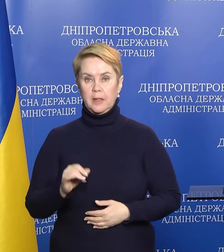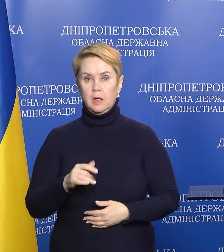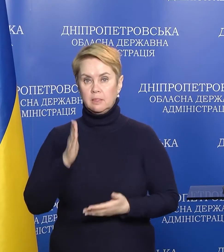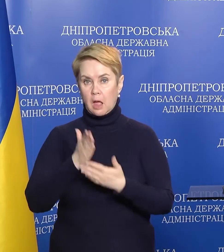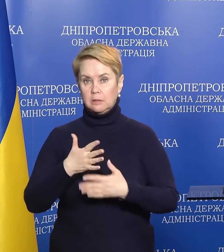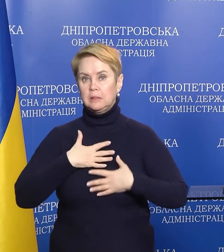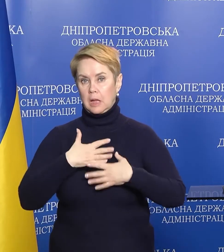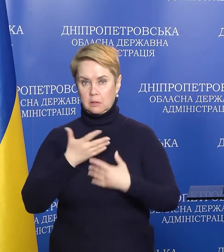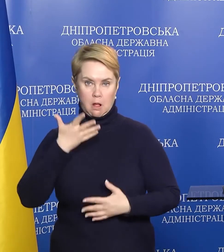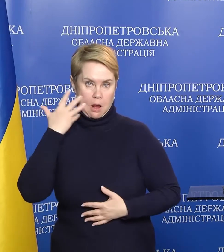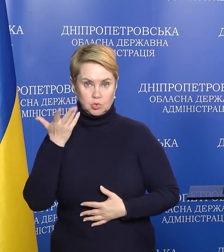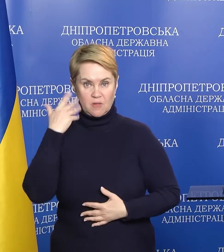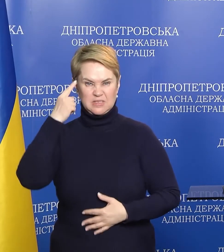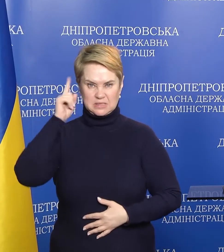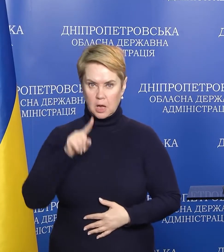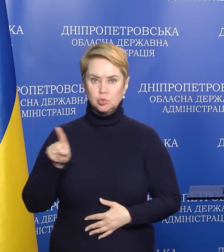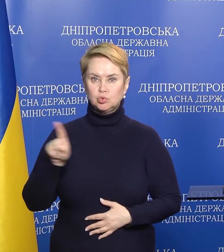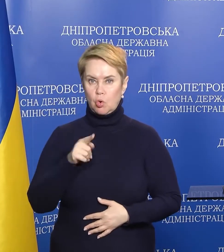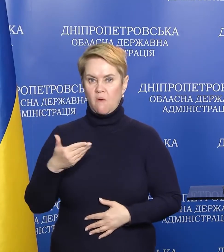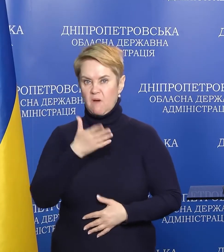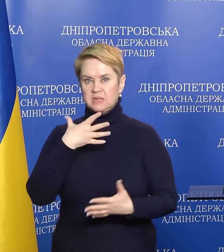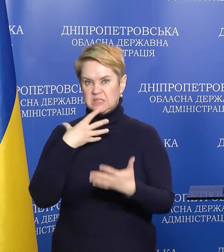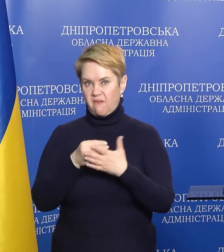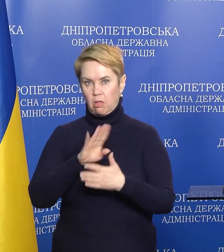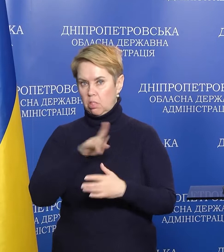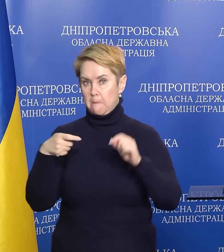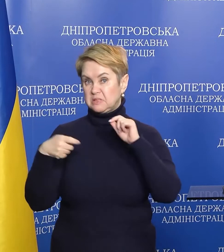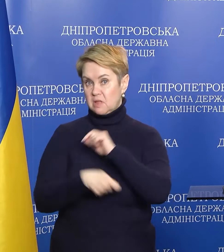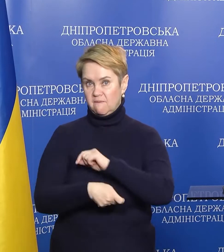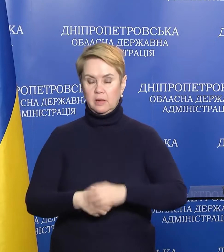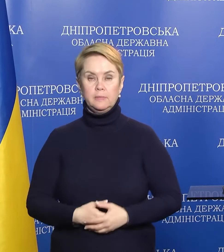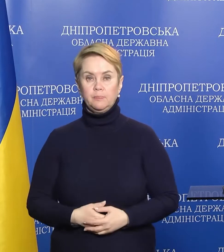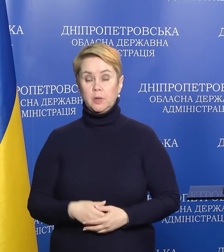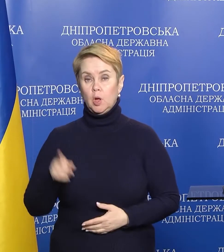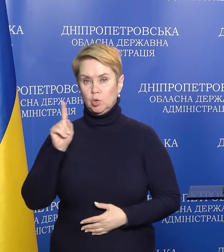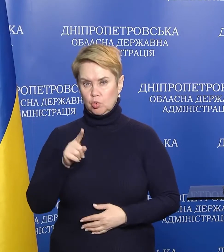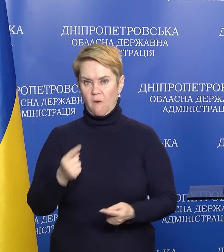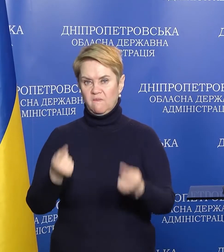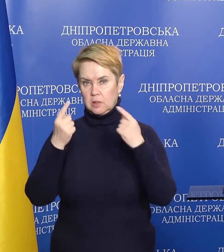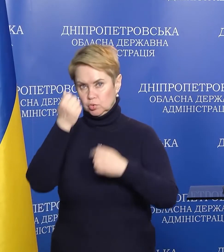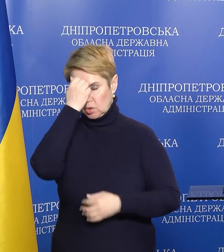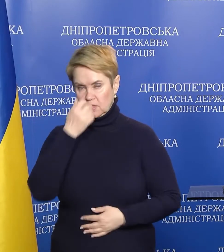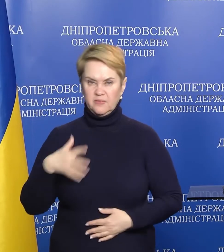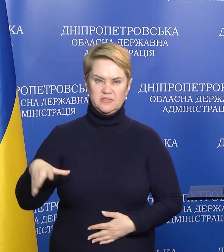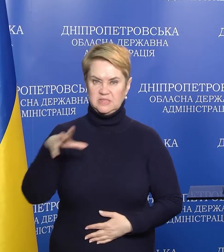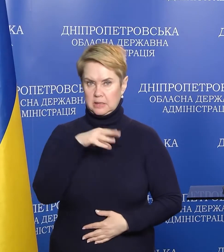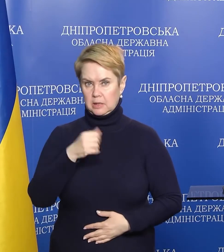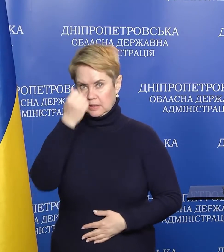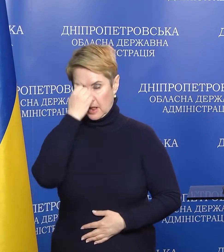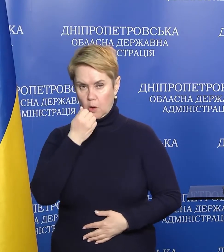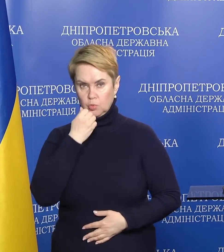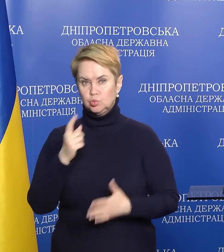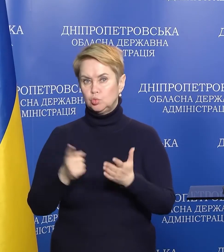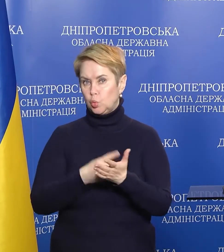ну, навіть дихати легше, знаєте, коли ви знаєте, що вас, ну, свої ж не підставлять. Тож величезне дякую всім.